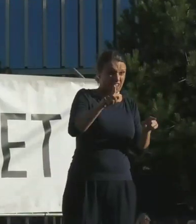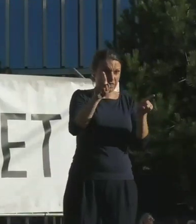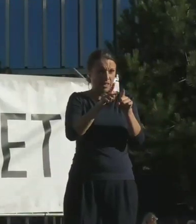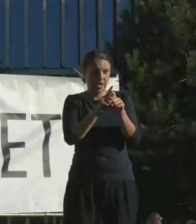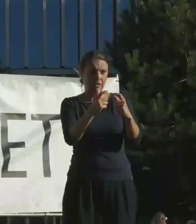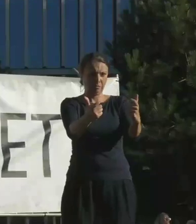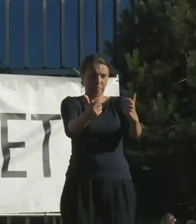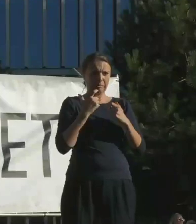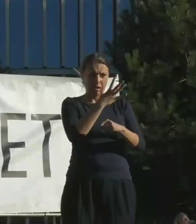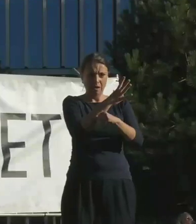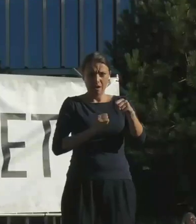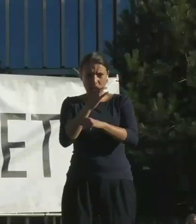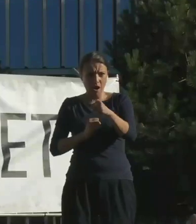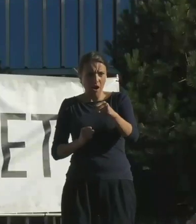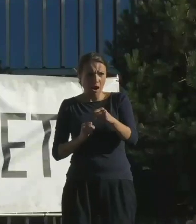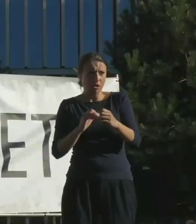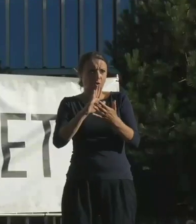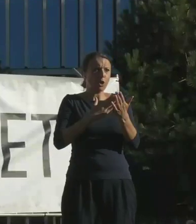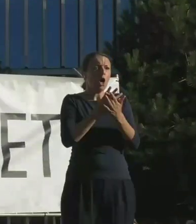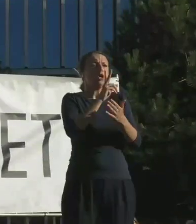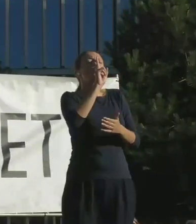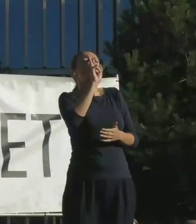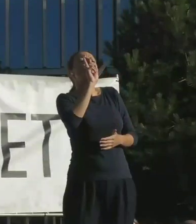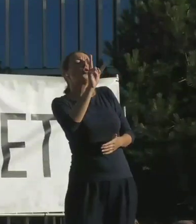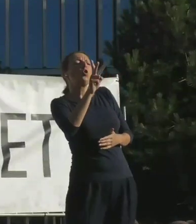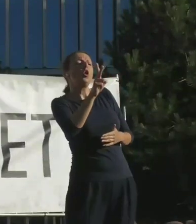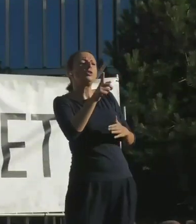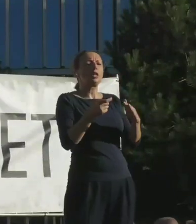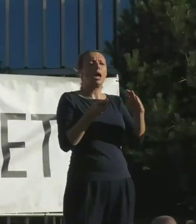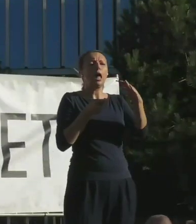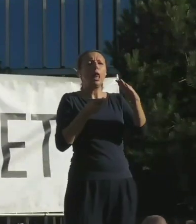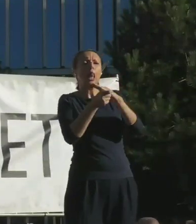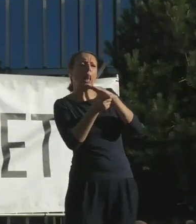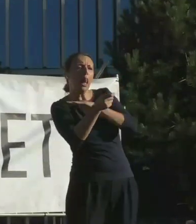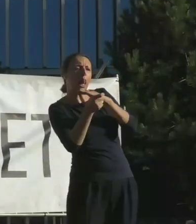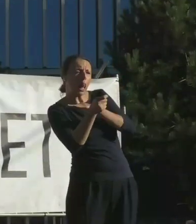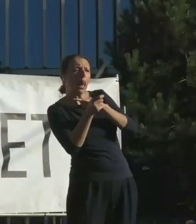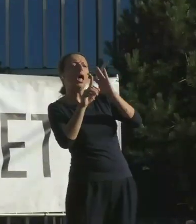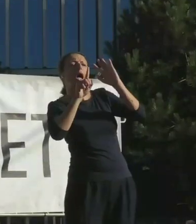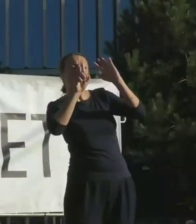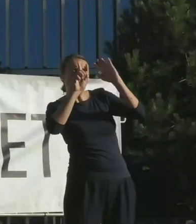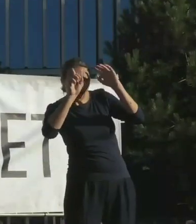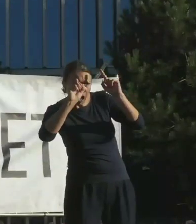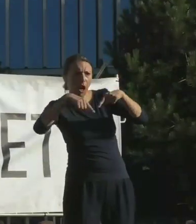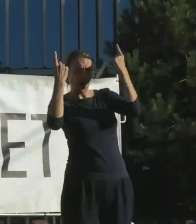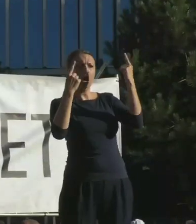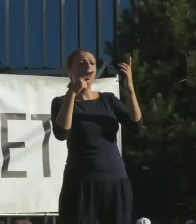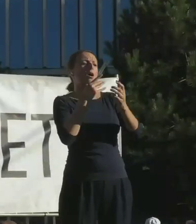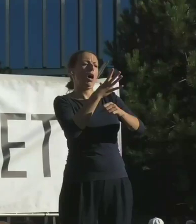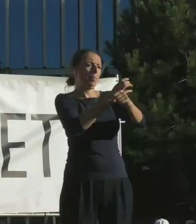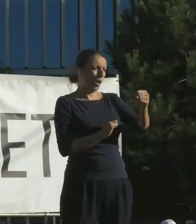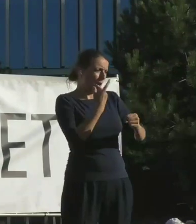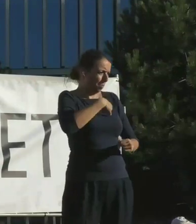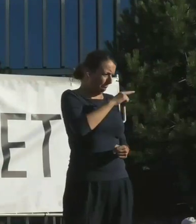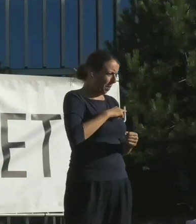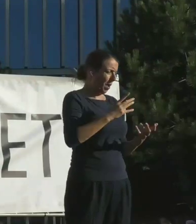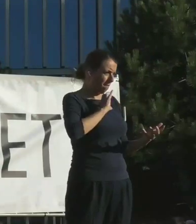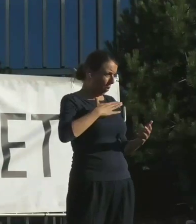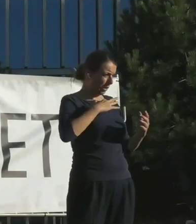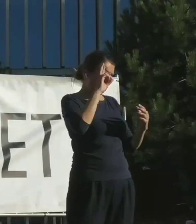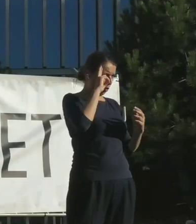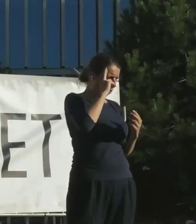to, że nas do aborcji ktoś nakłania. Bo przecież my nie mamy własnego rozumu. Nam można tylko coś zakazać